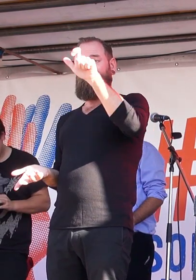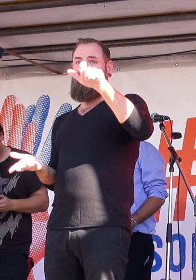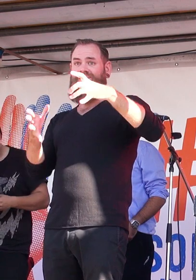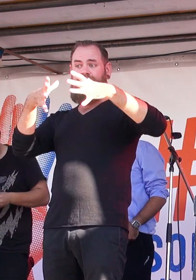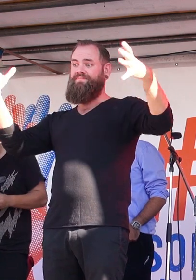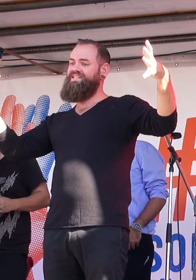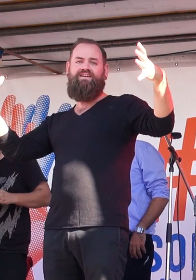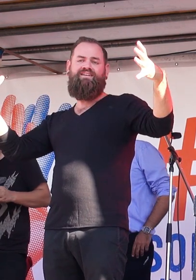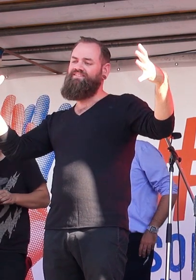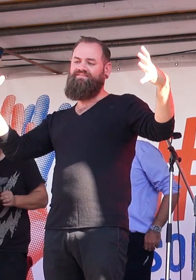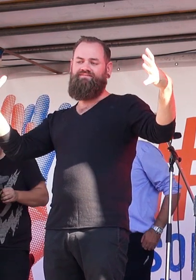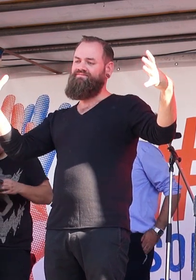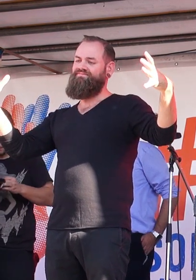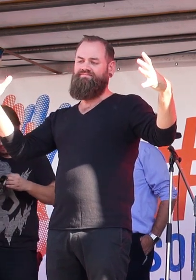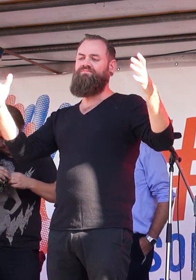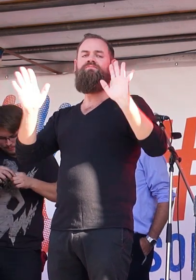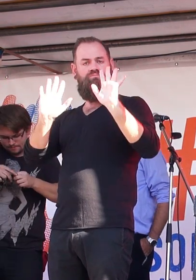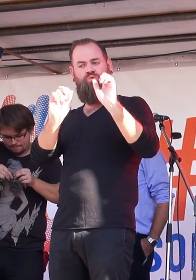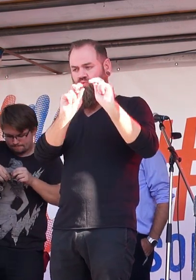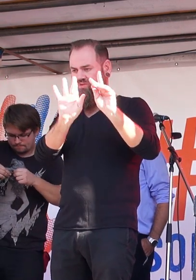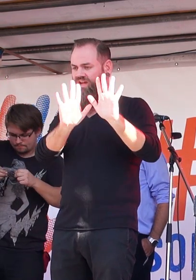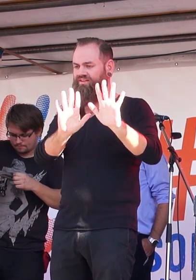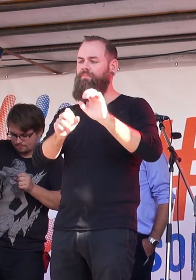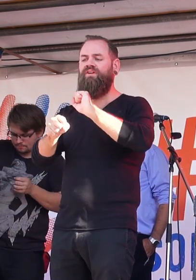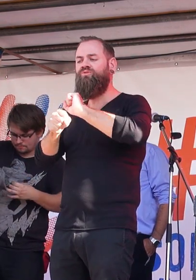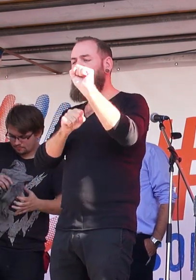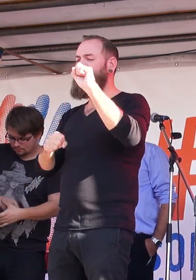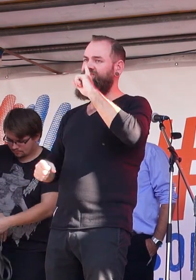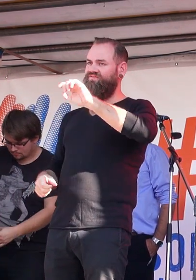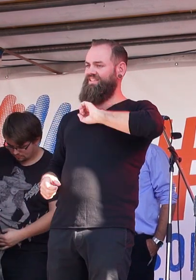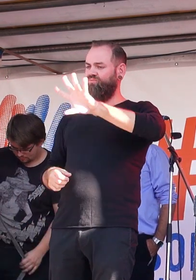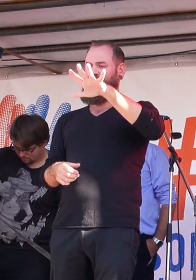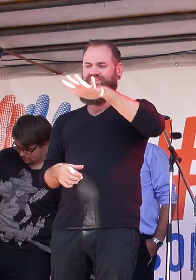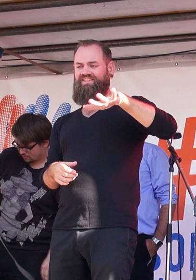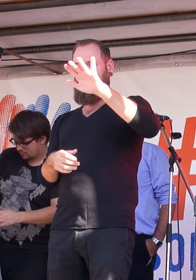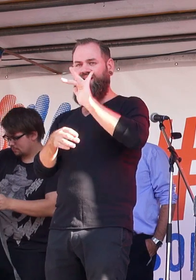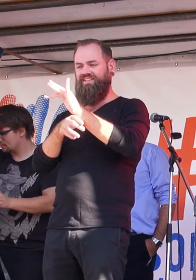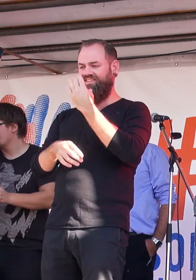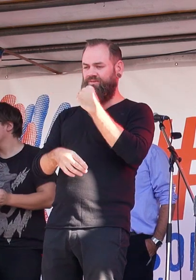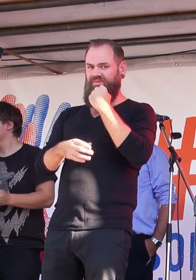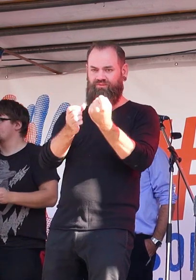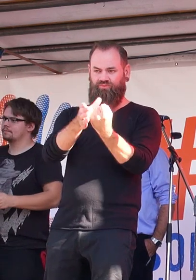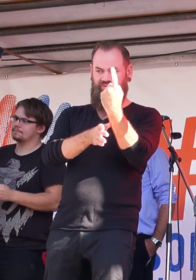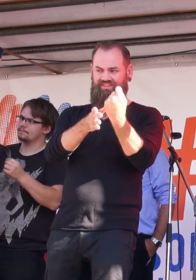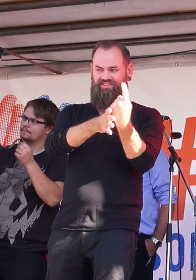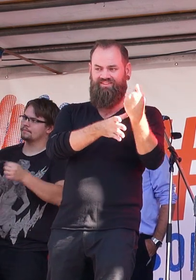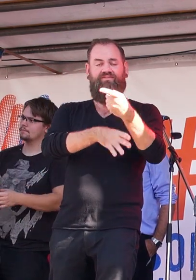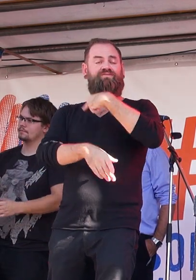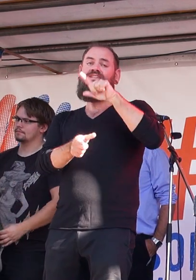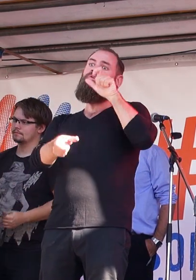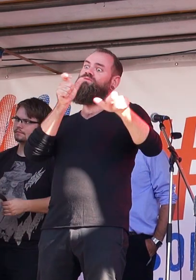gerade deswegen müssen wir Tachlis gegen muslimischen Antisemitismus reden. Denn ich möchte in einer Demokratie